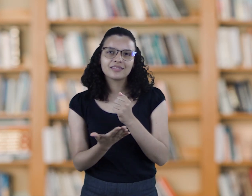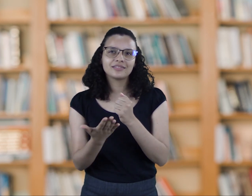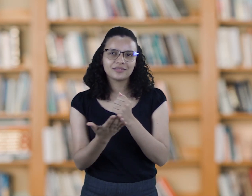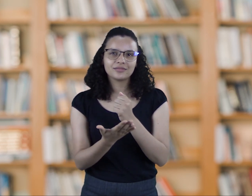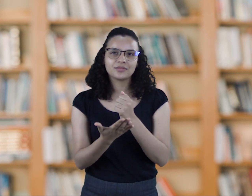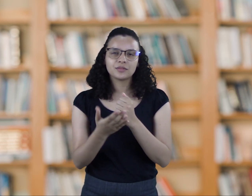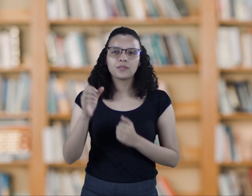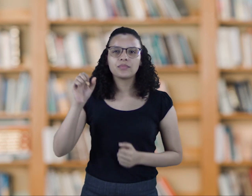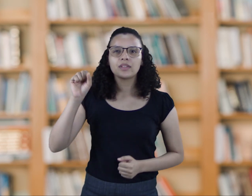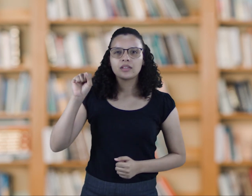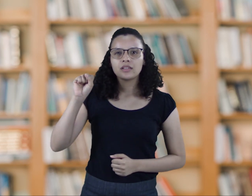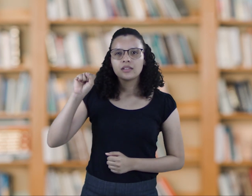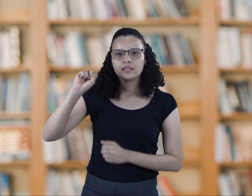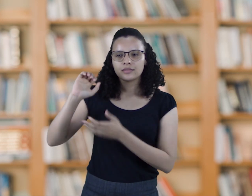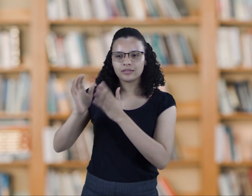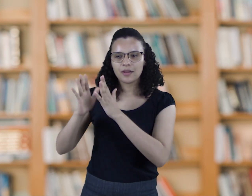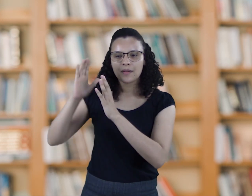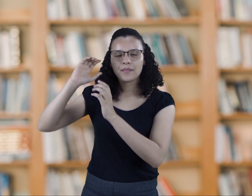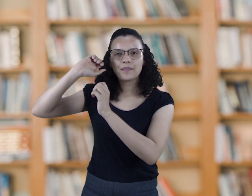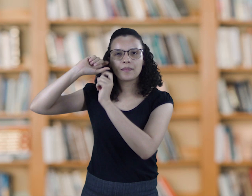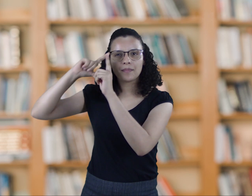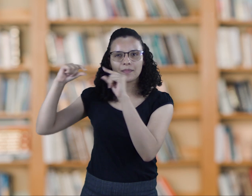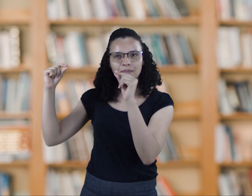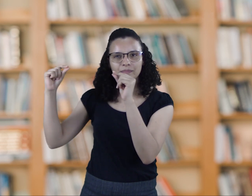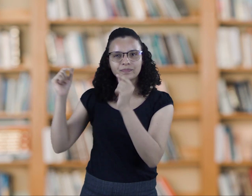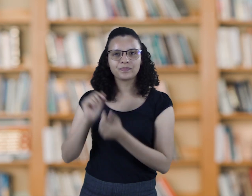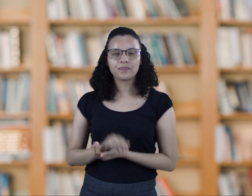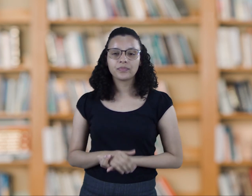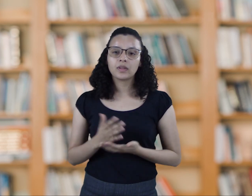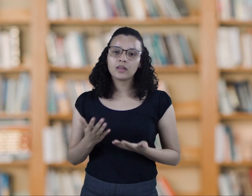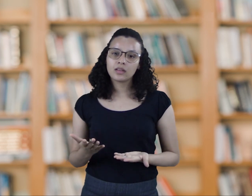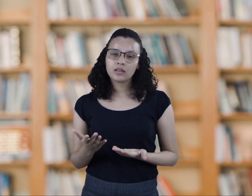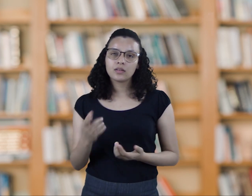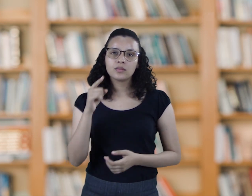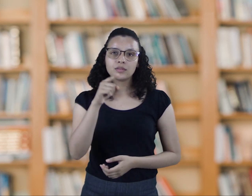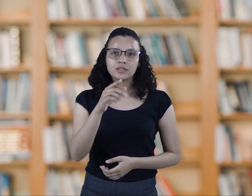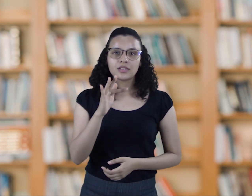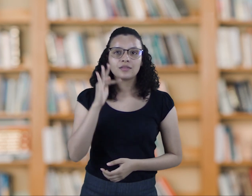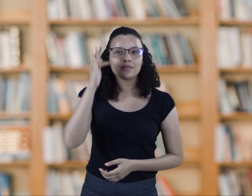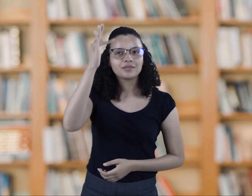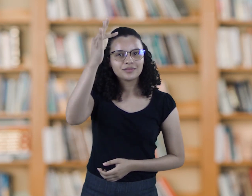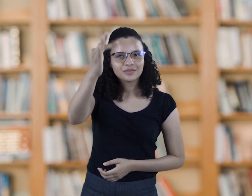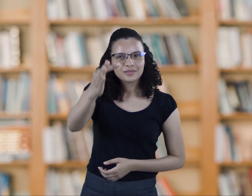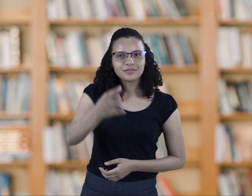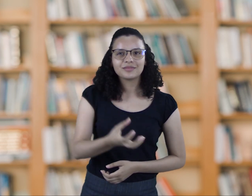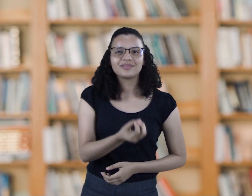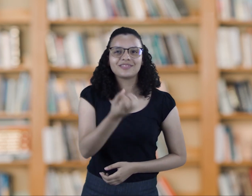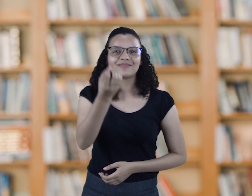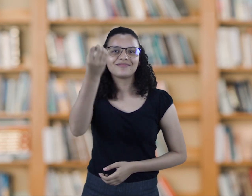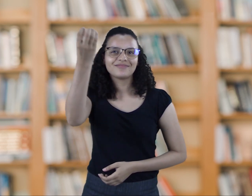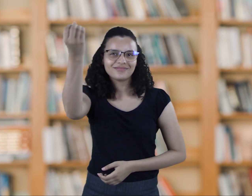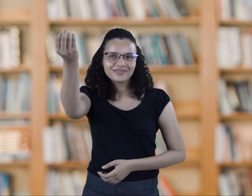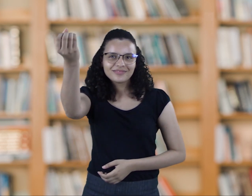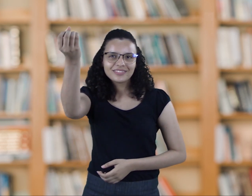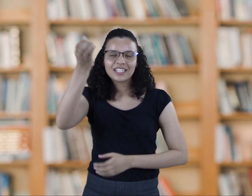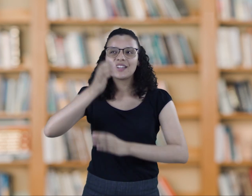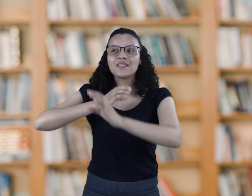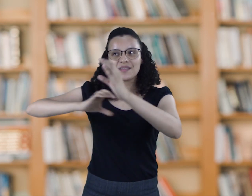da JSL. Aí, quando você for ao Japão, vai poder se comunicar minimamente com os